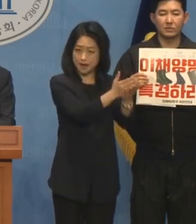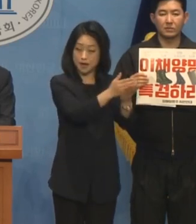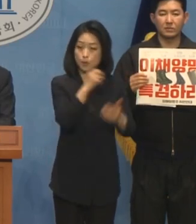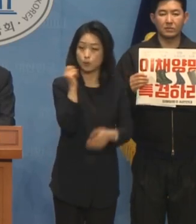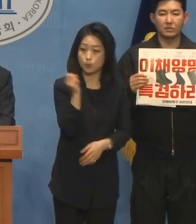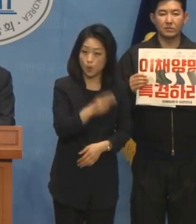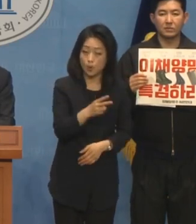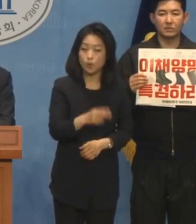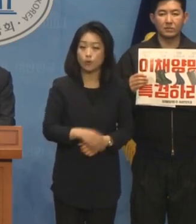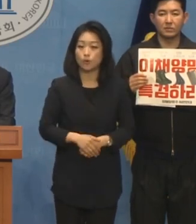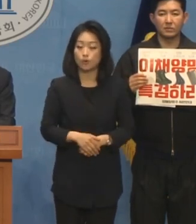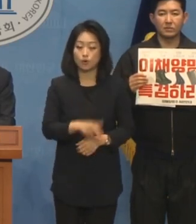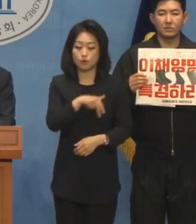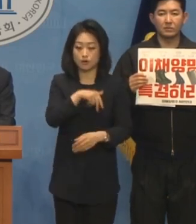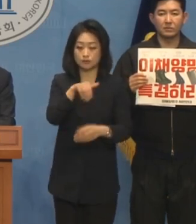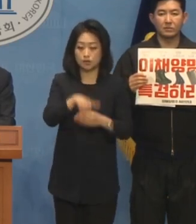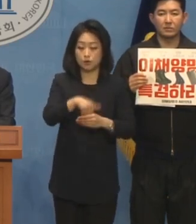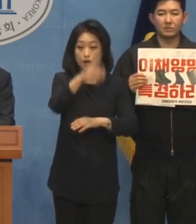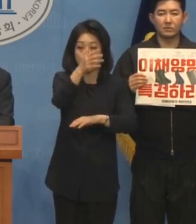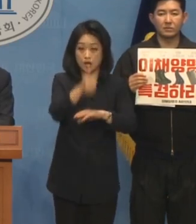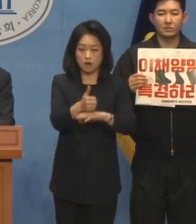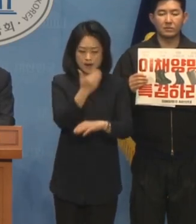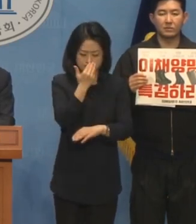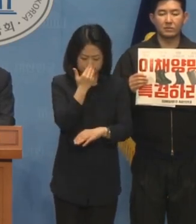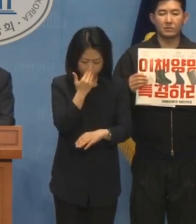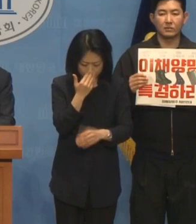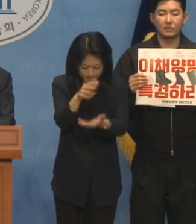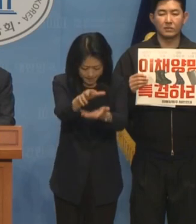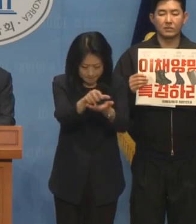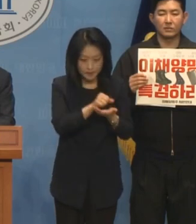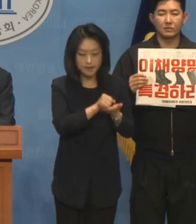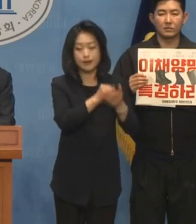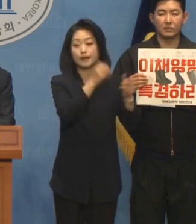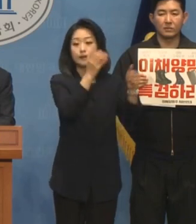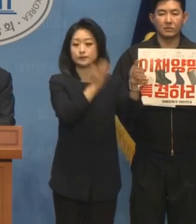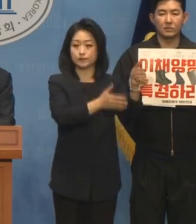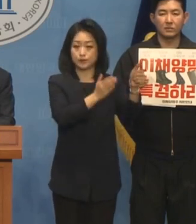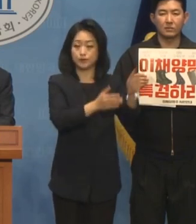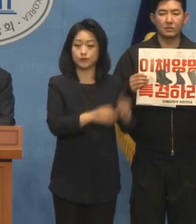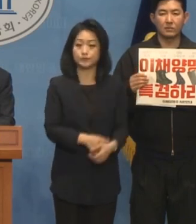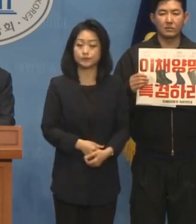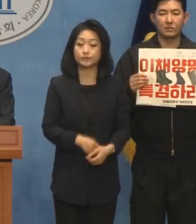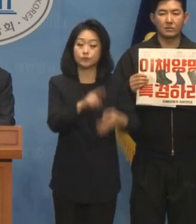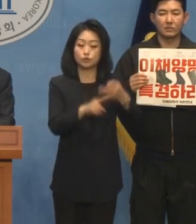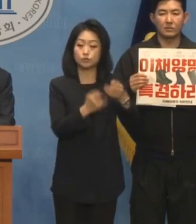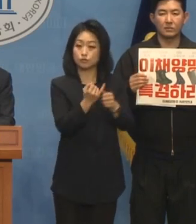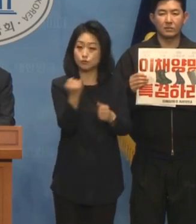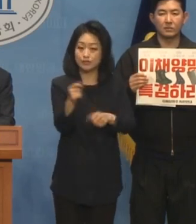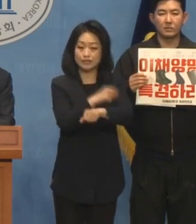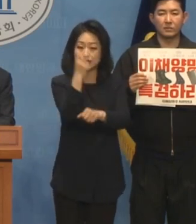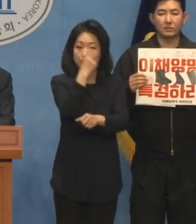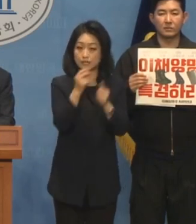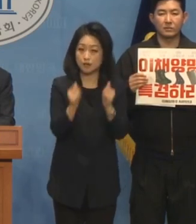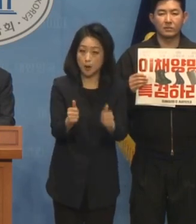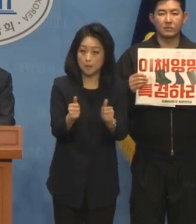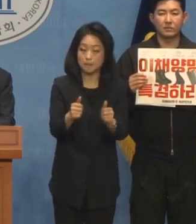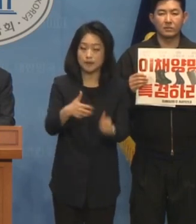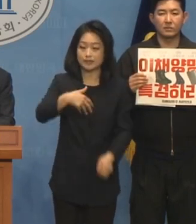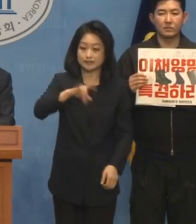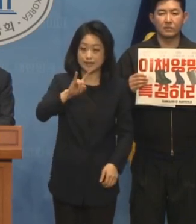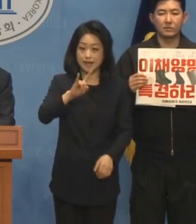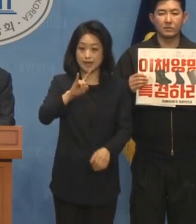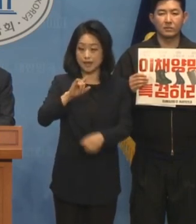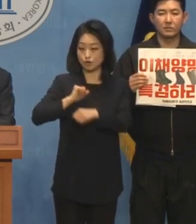그리고 총선 결과를 겸이 받아들이십시오 김건희 여사 특검 그리고 최상병